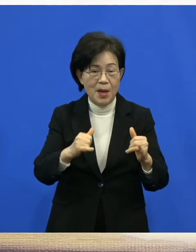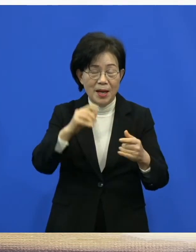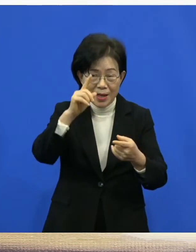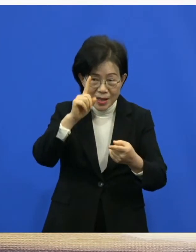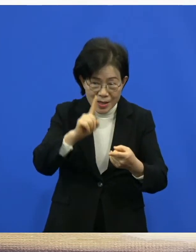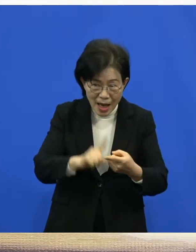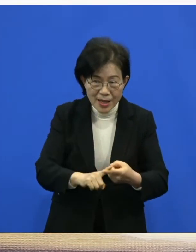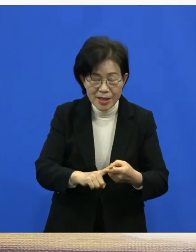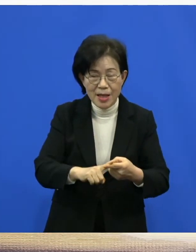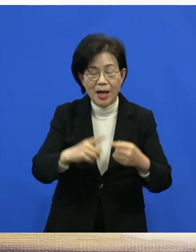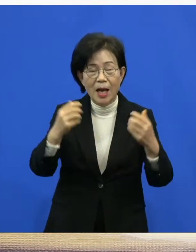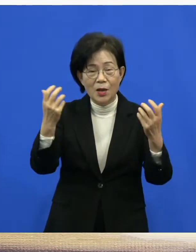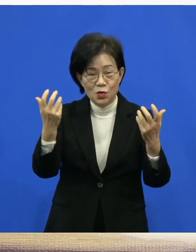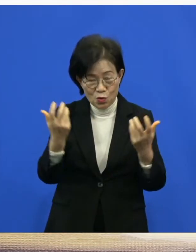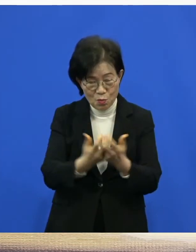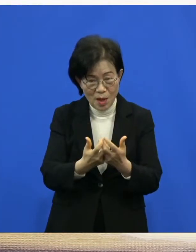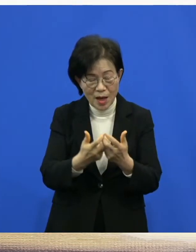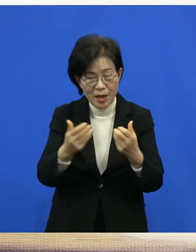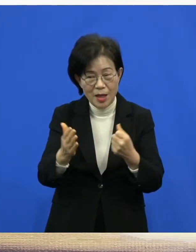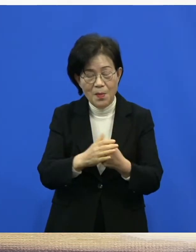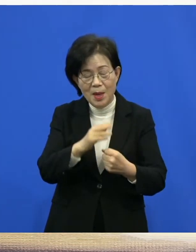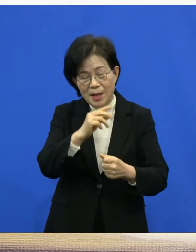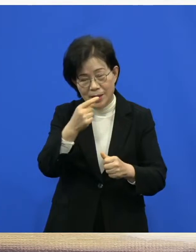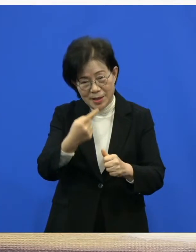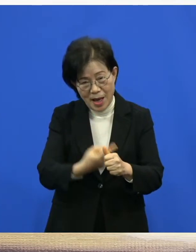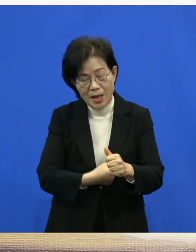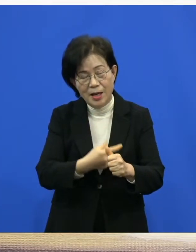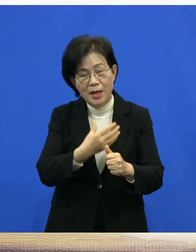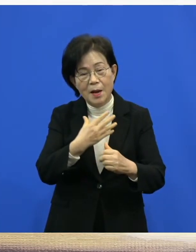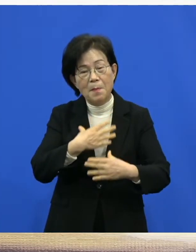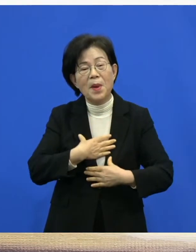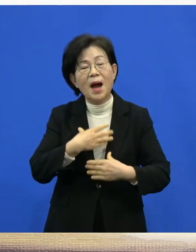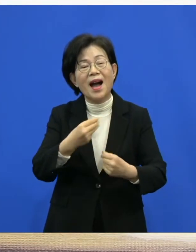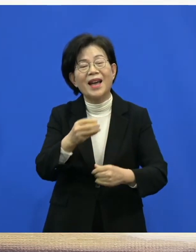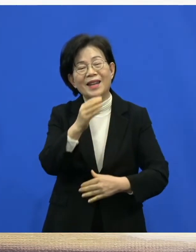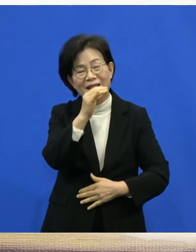충만함이에요. 그 자연히 평강이 오게 돼 있어요.